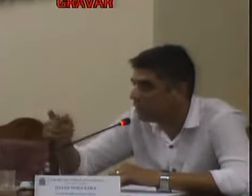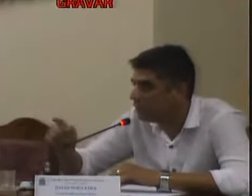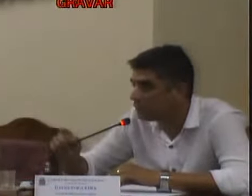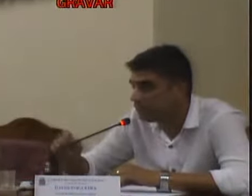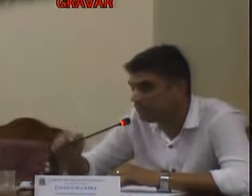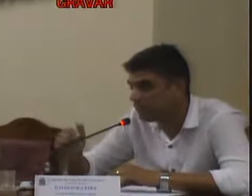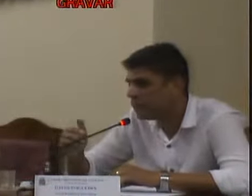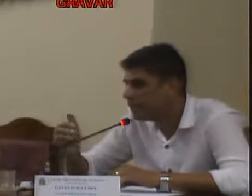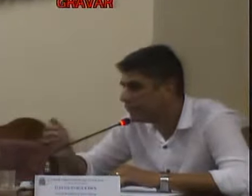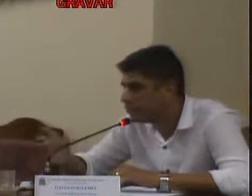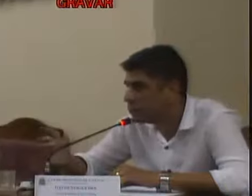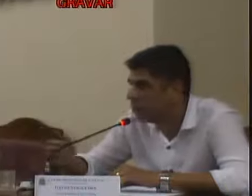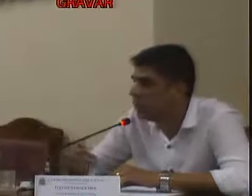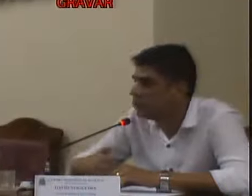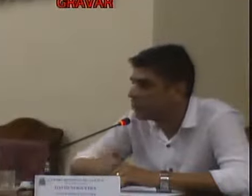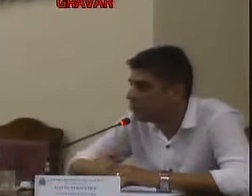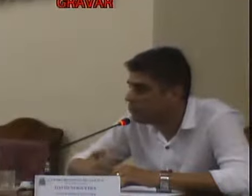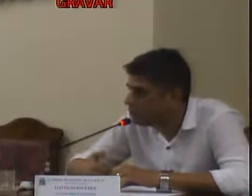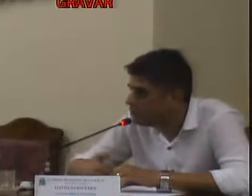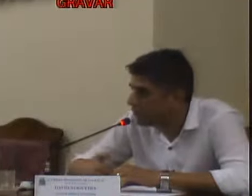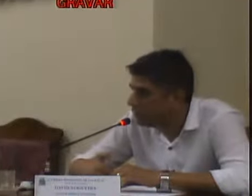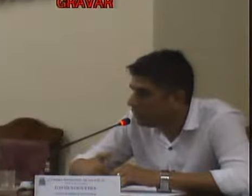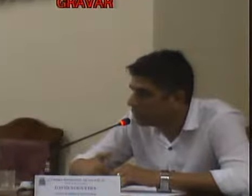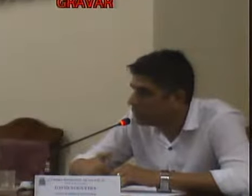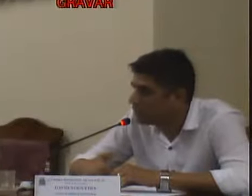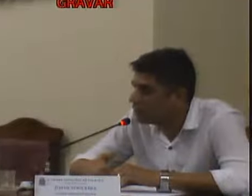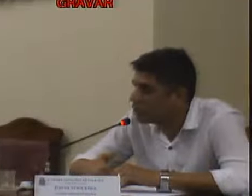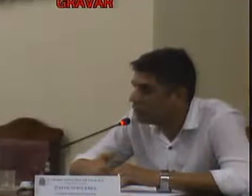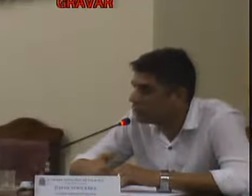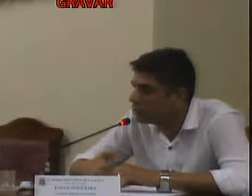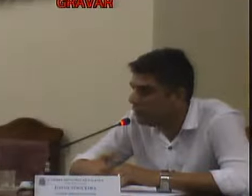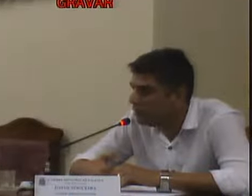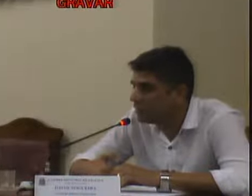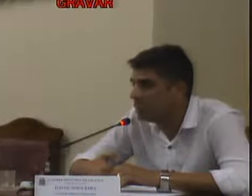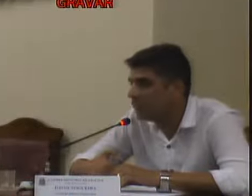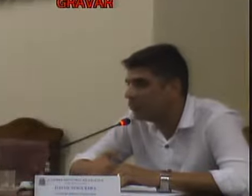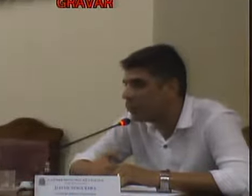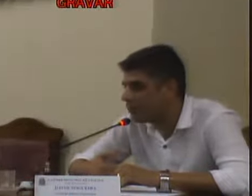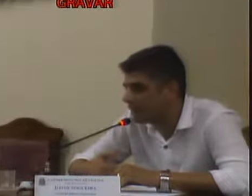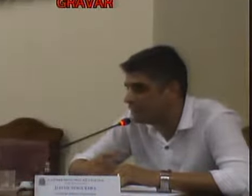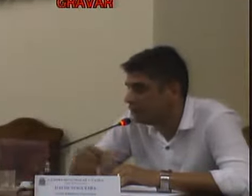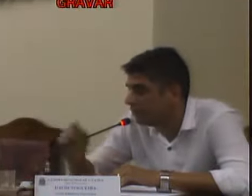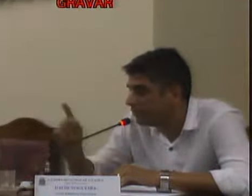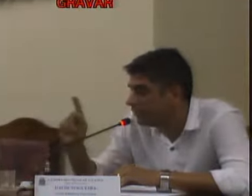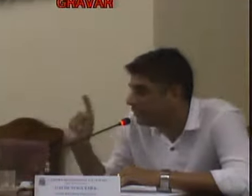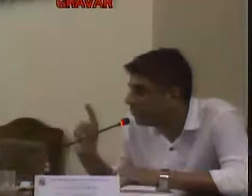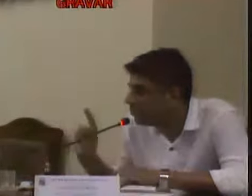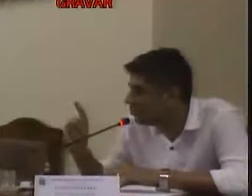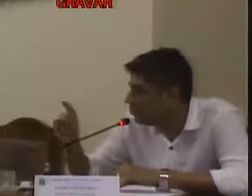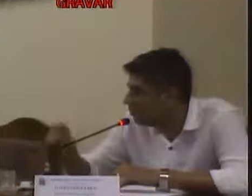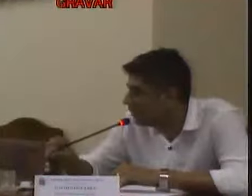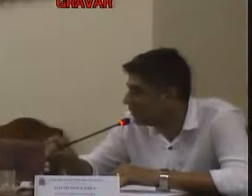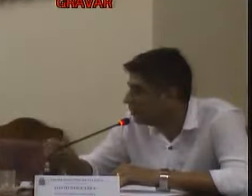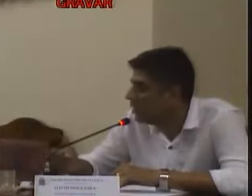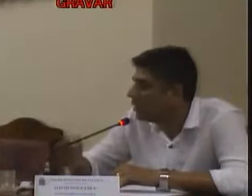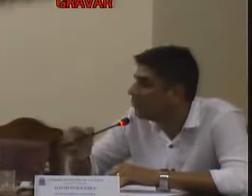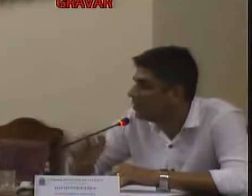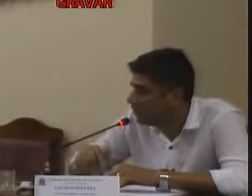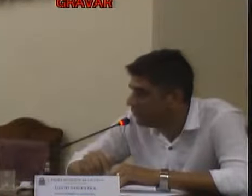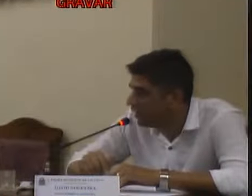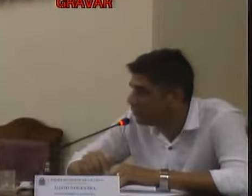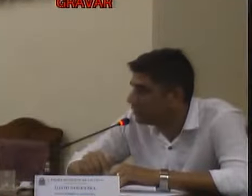Cambota. Também ficou durante muito tempo causando um transtorno enorme, danificou o passeio, o prefeito está fazendo a reconstrução do passeio,